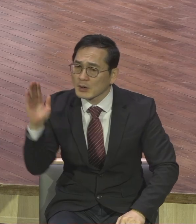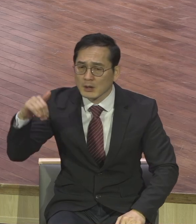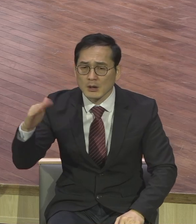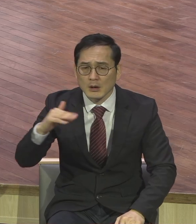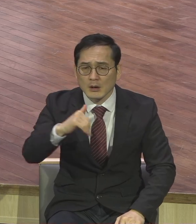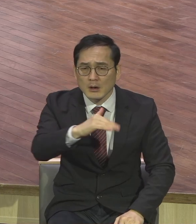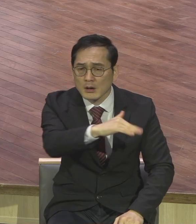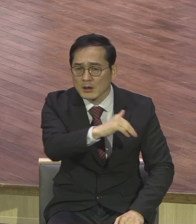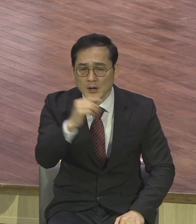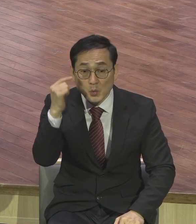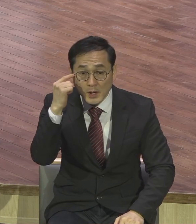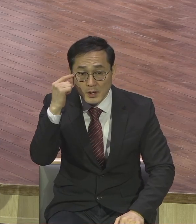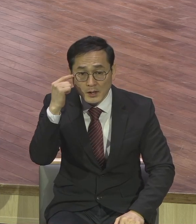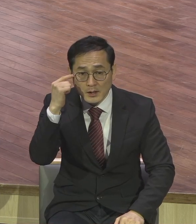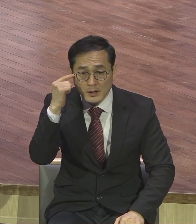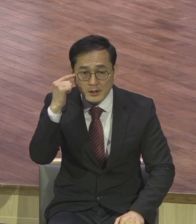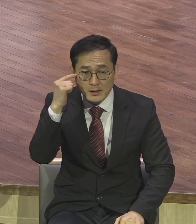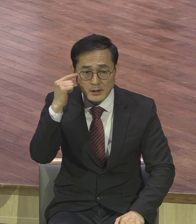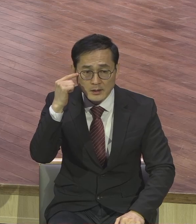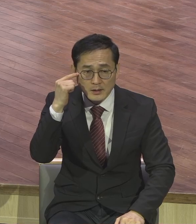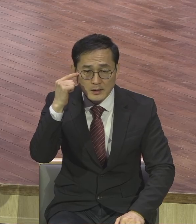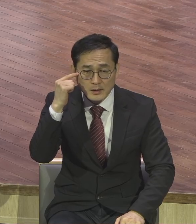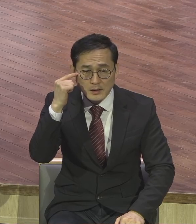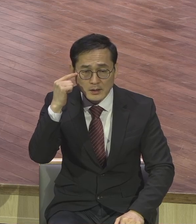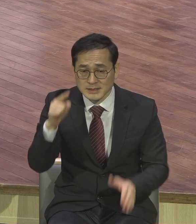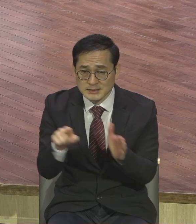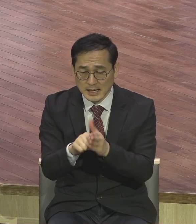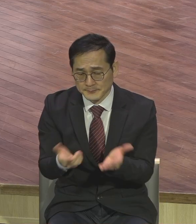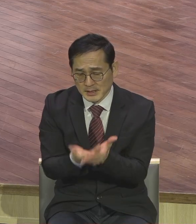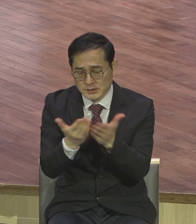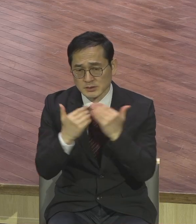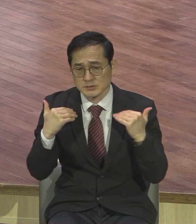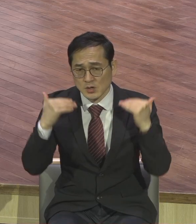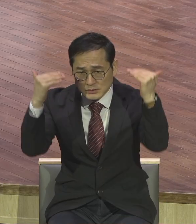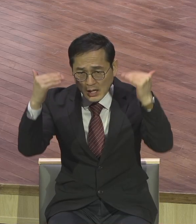한여름 날씨처럼 왜 그러냐 왜 신앙이 자라지 못하냐